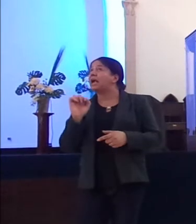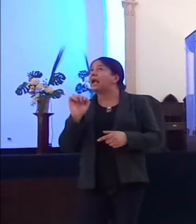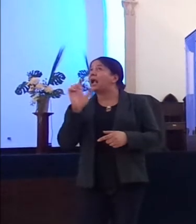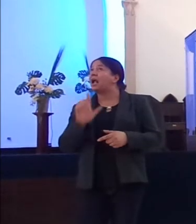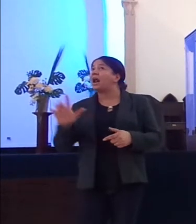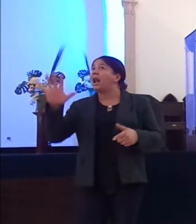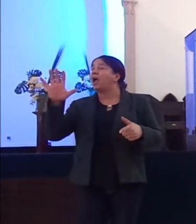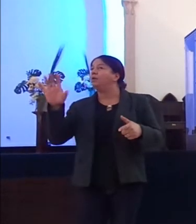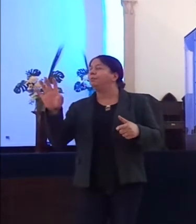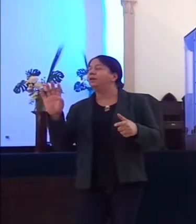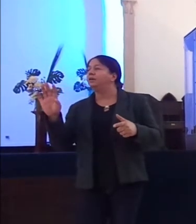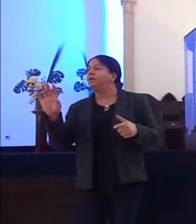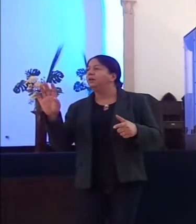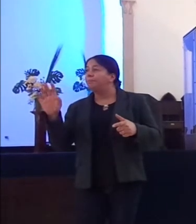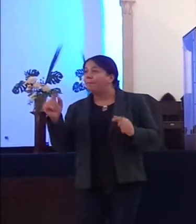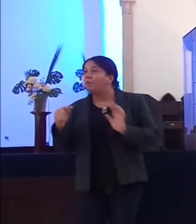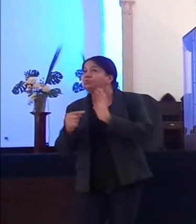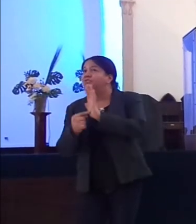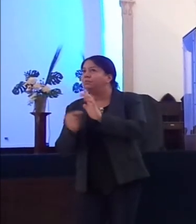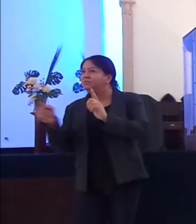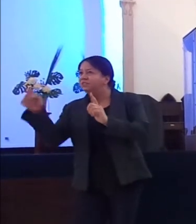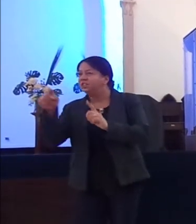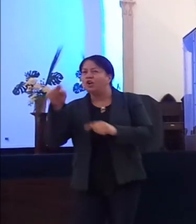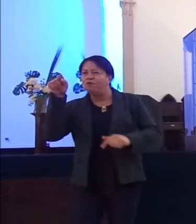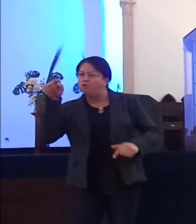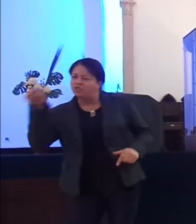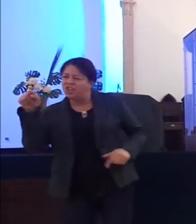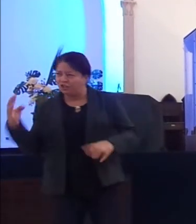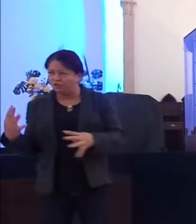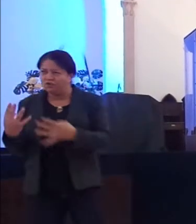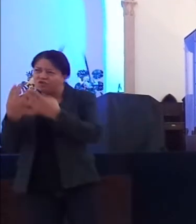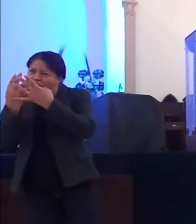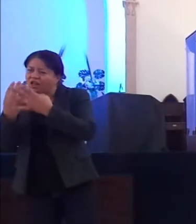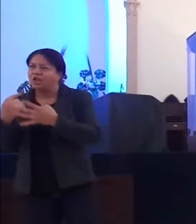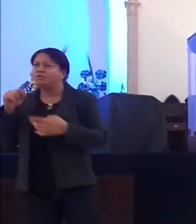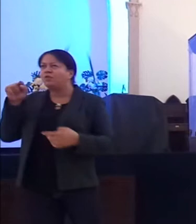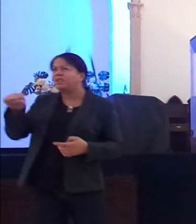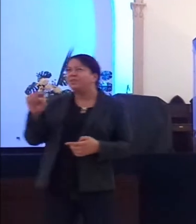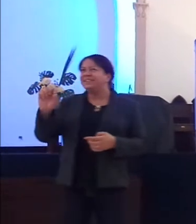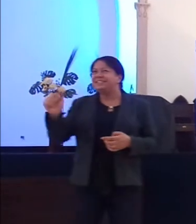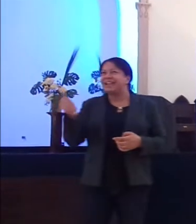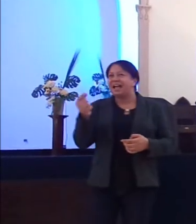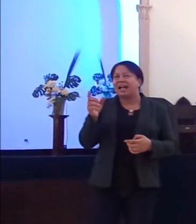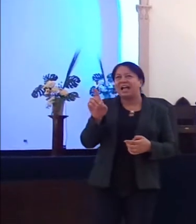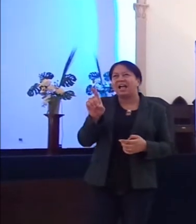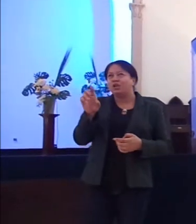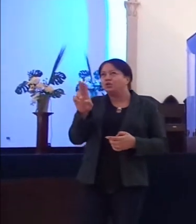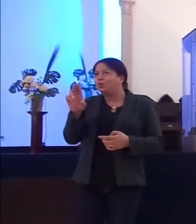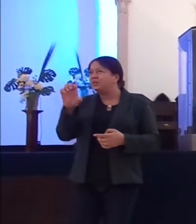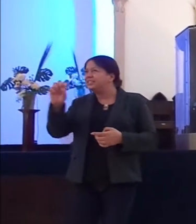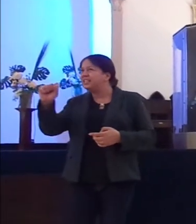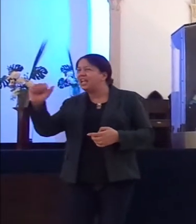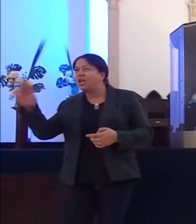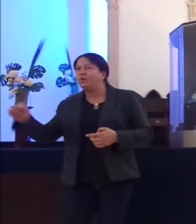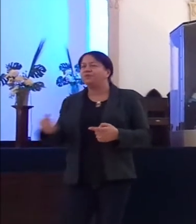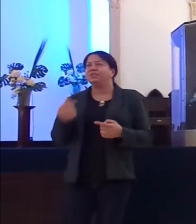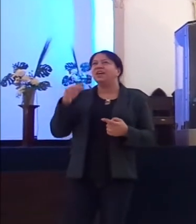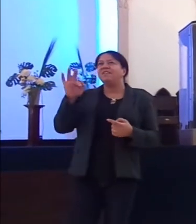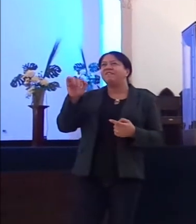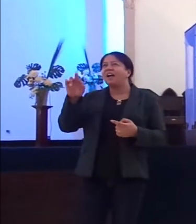olha, vocês que são judeus, saduceus, fariseus,